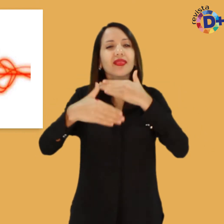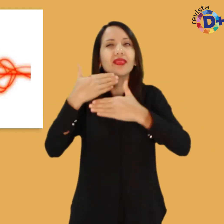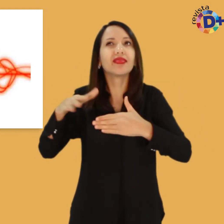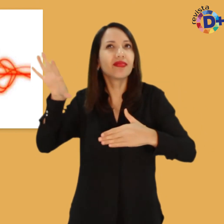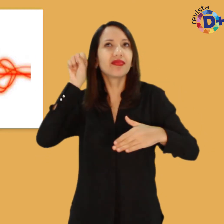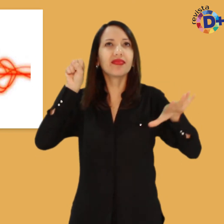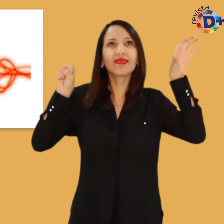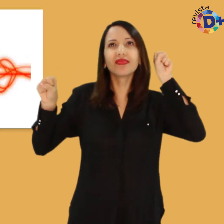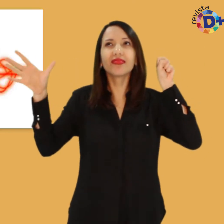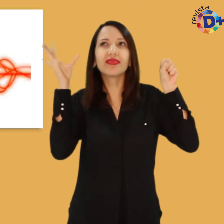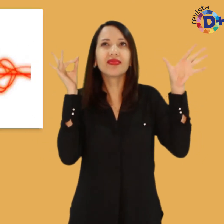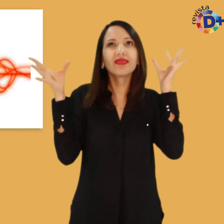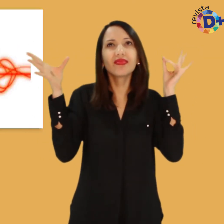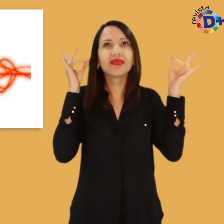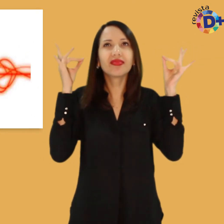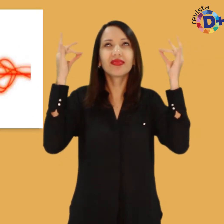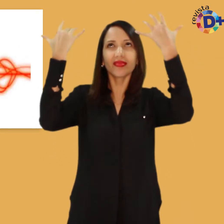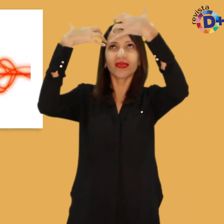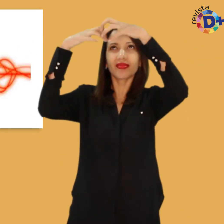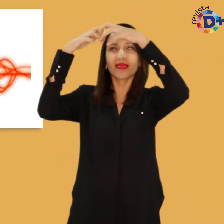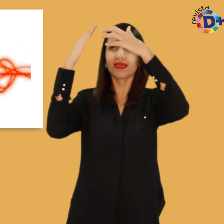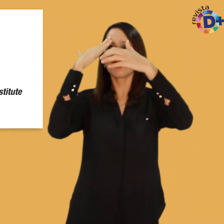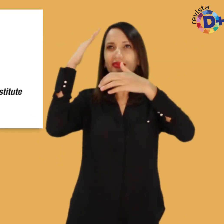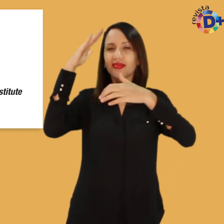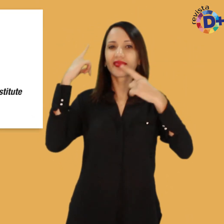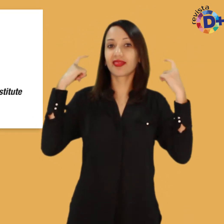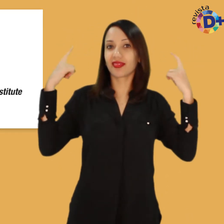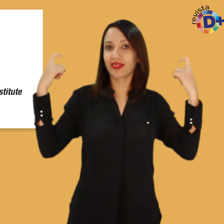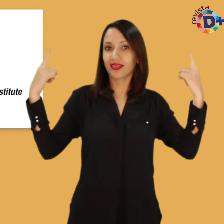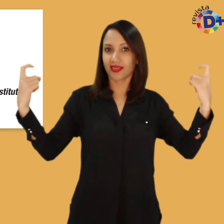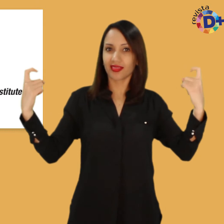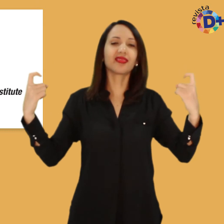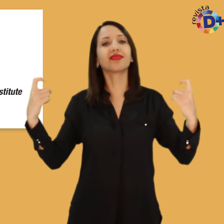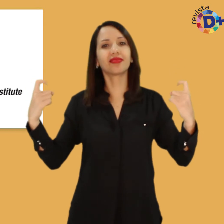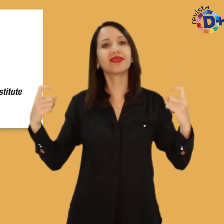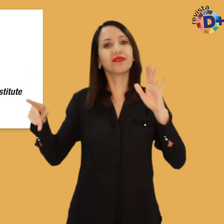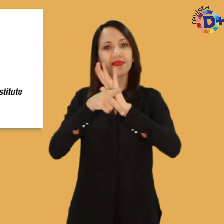detecção à decodificação do som. O American National Standards Institute,